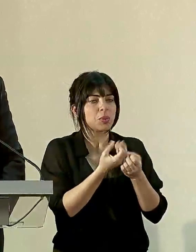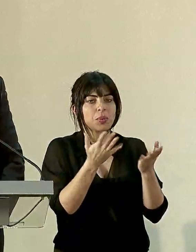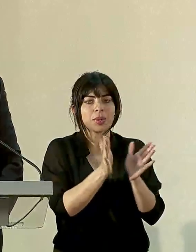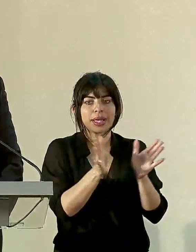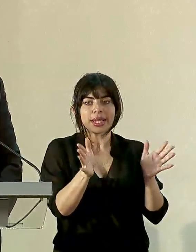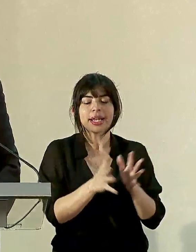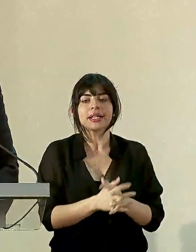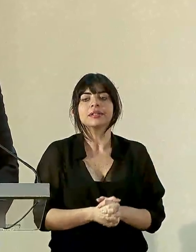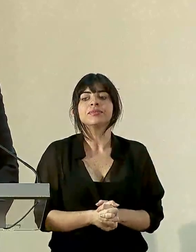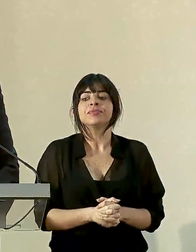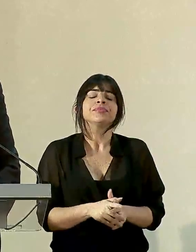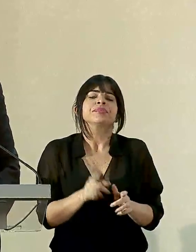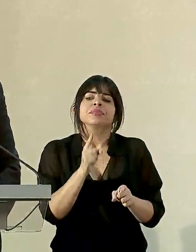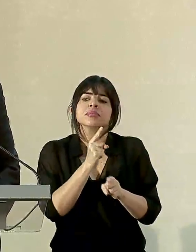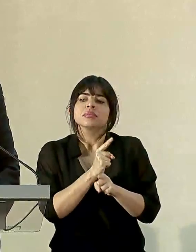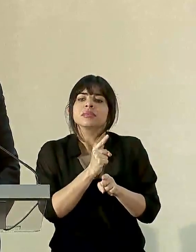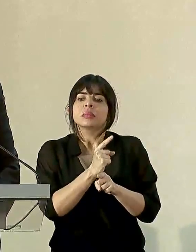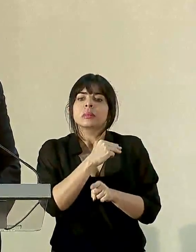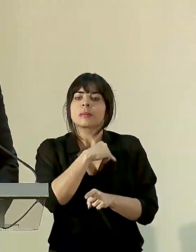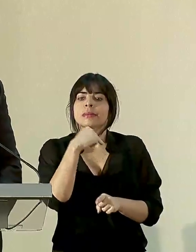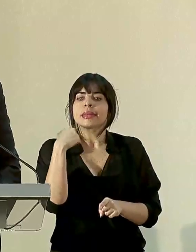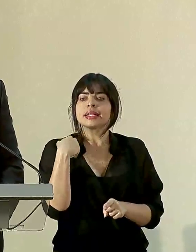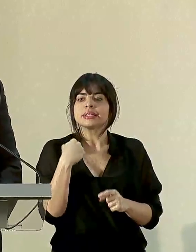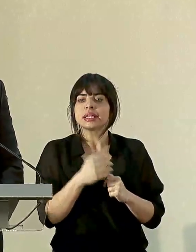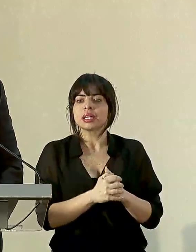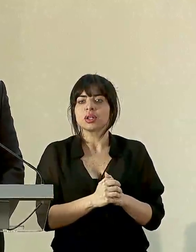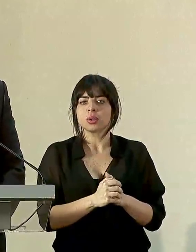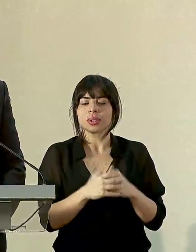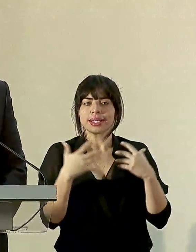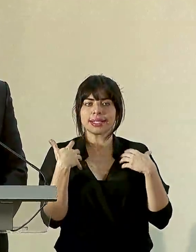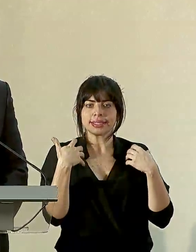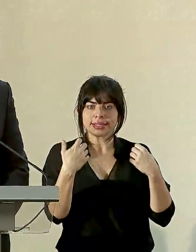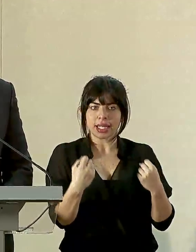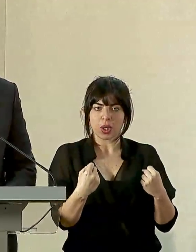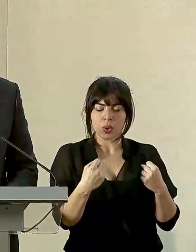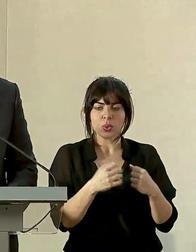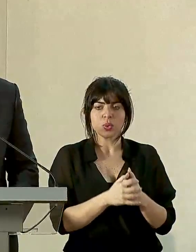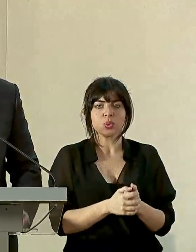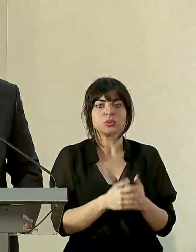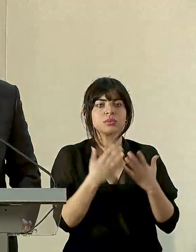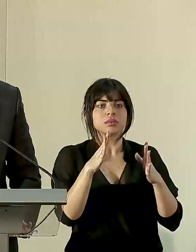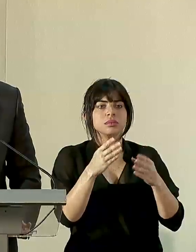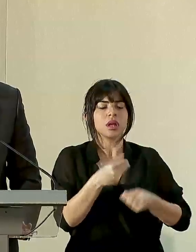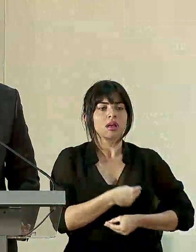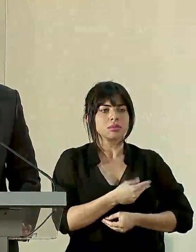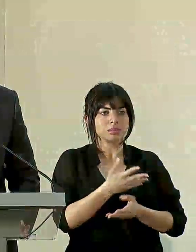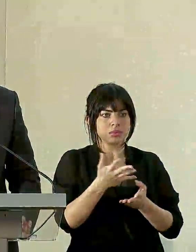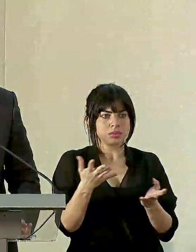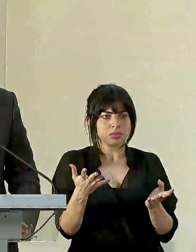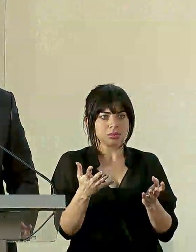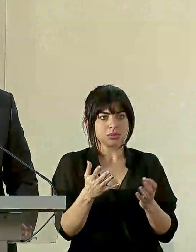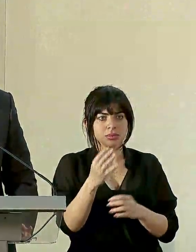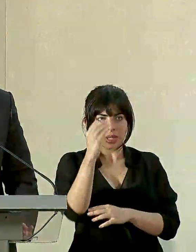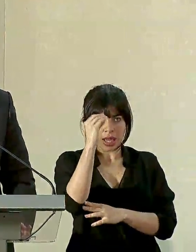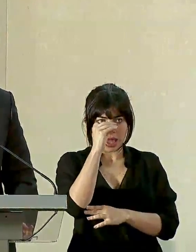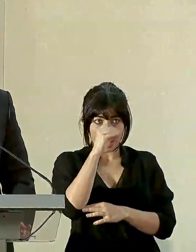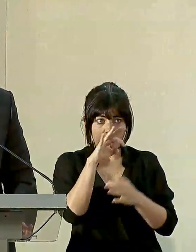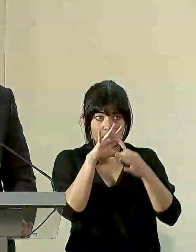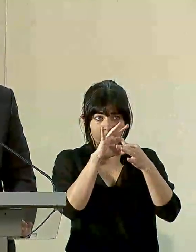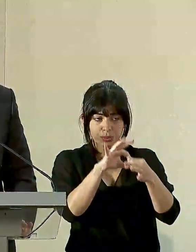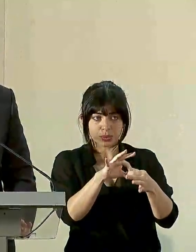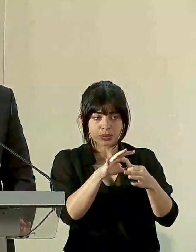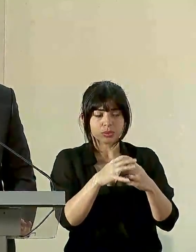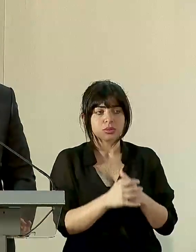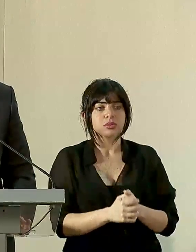general. Efectivamente, el Ministerio de Salud ha emitido el criterio